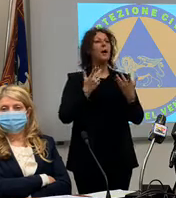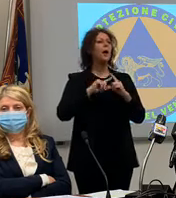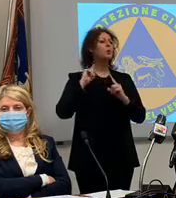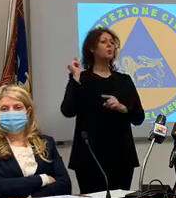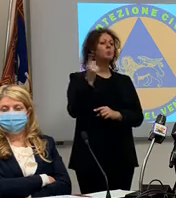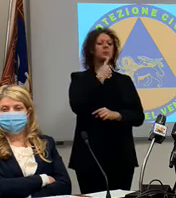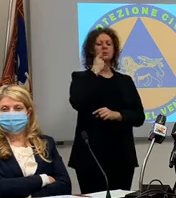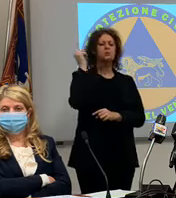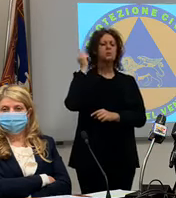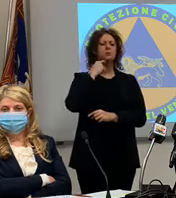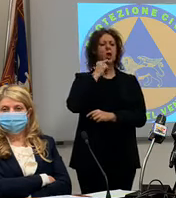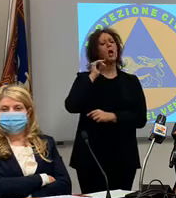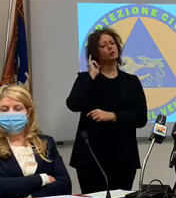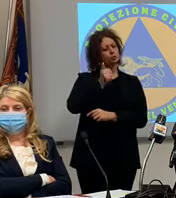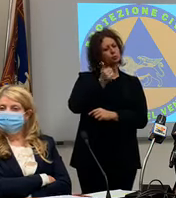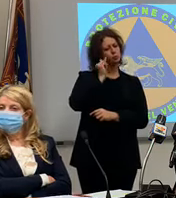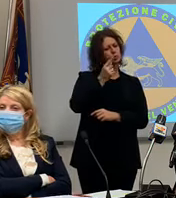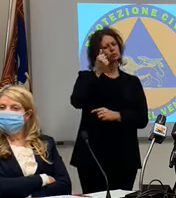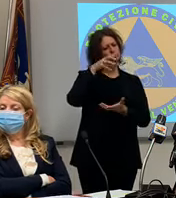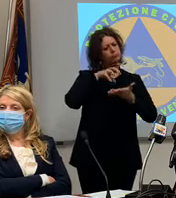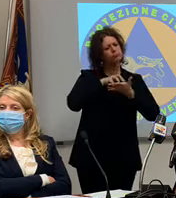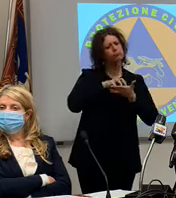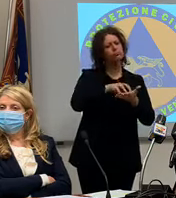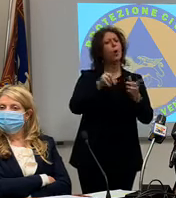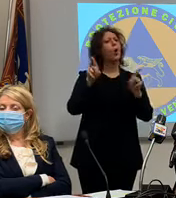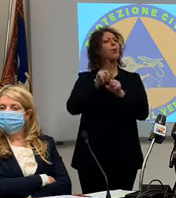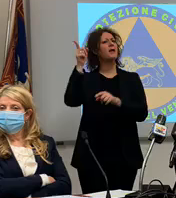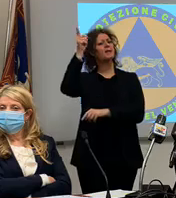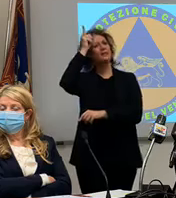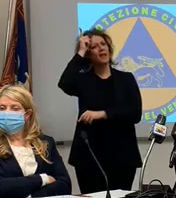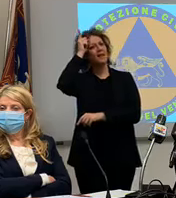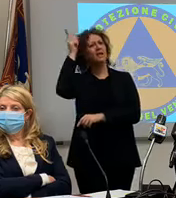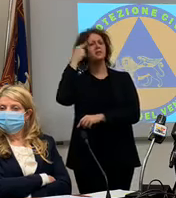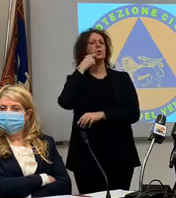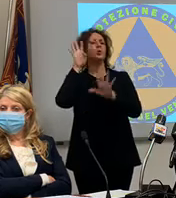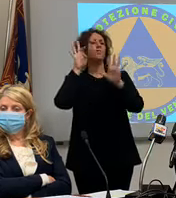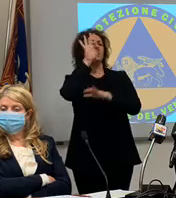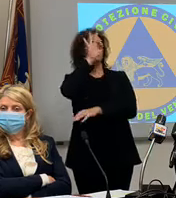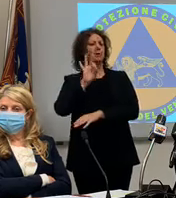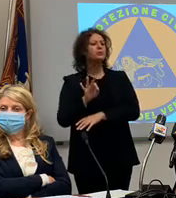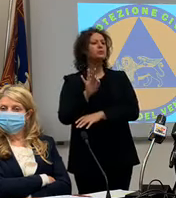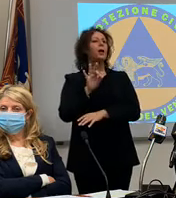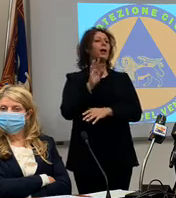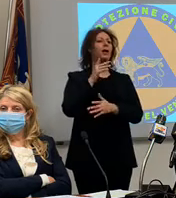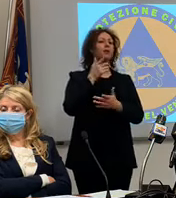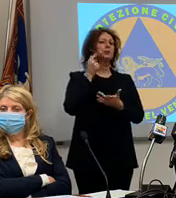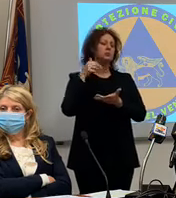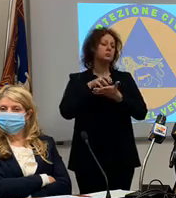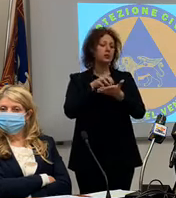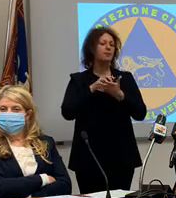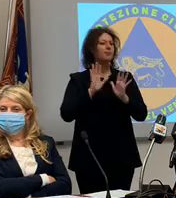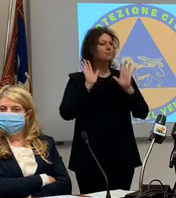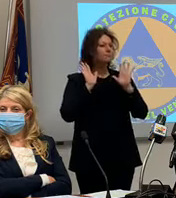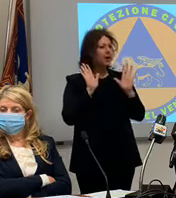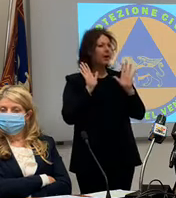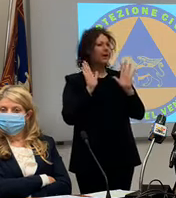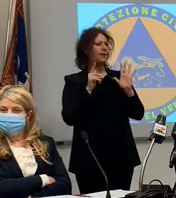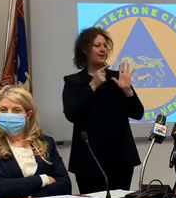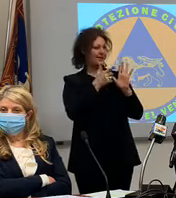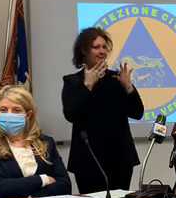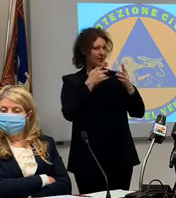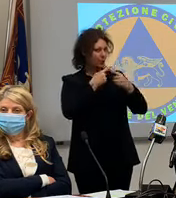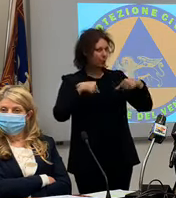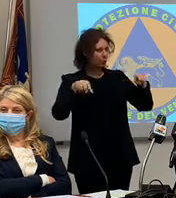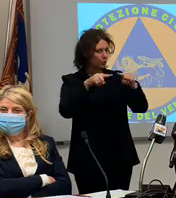tedesca soldi per tutti 90% però in queste riunioni che avete fatto anche come conferenza delle regioni col Governo si è capito Quali